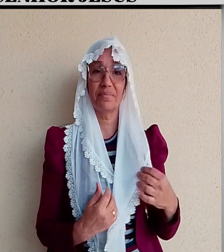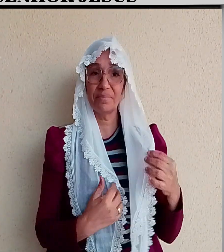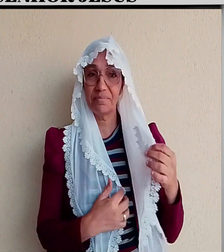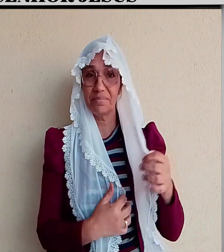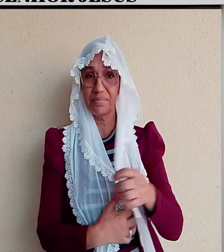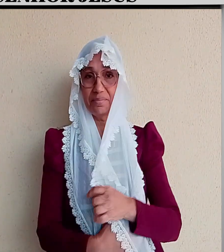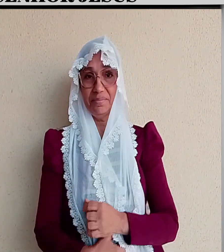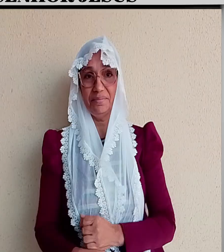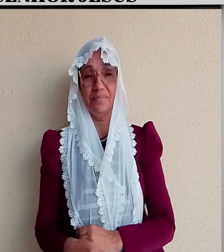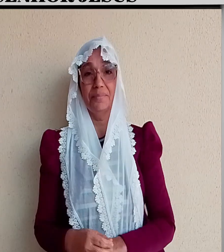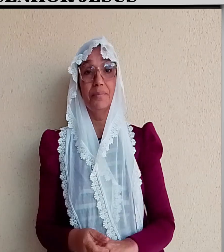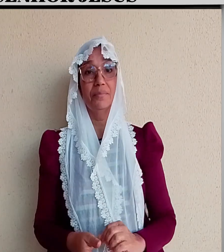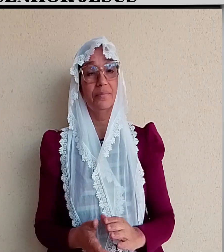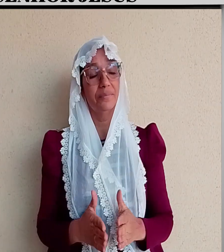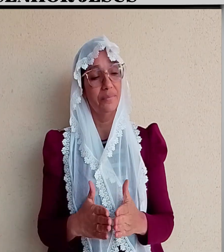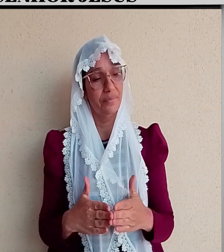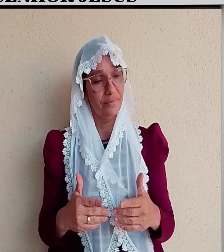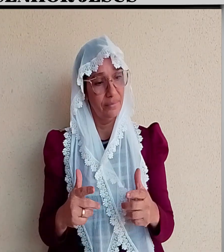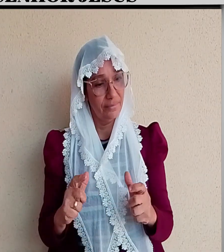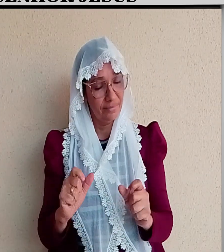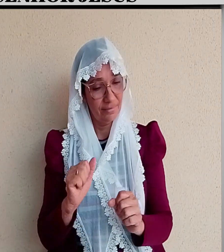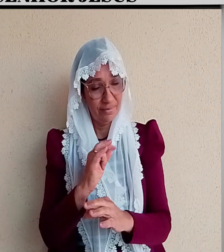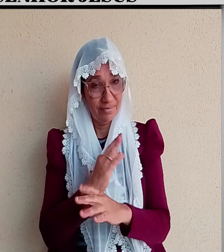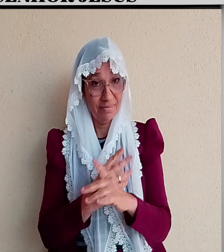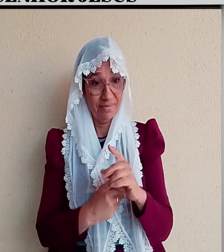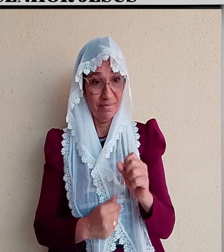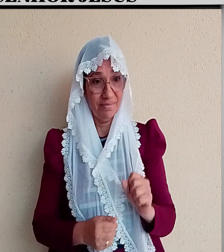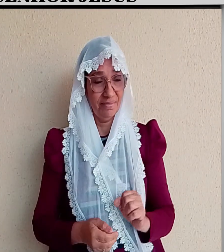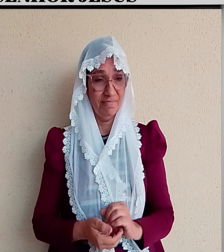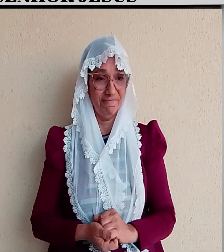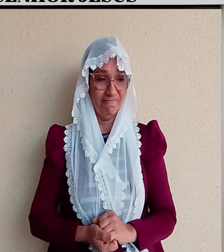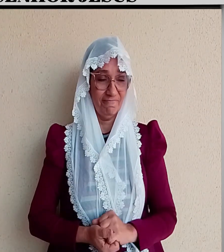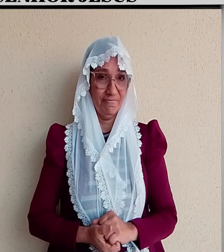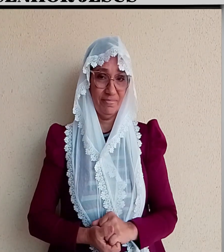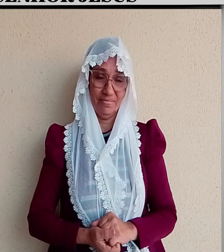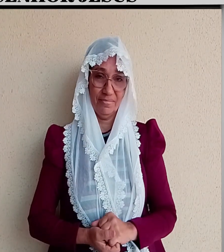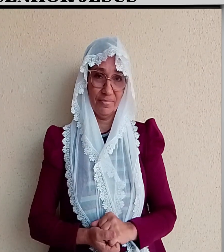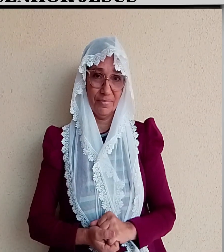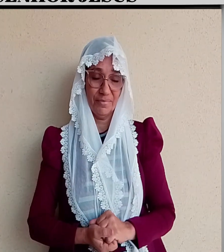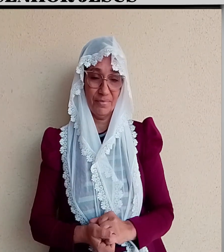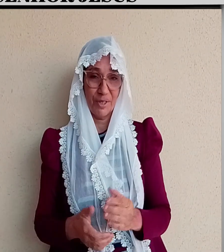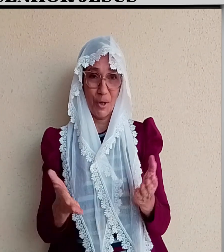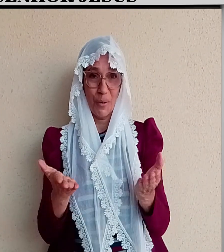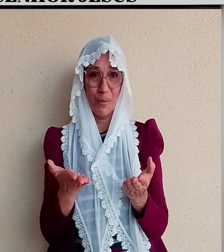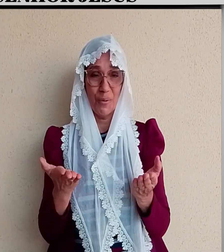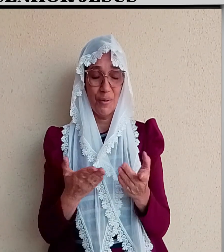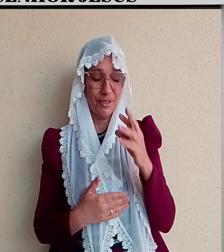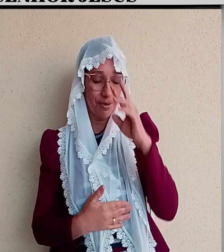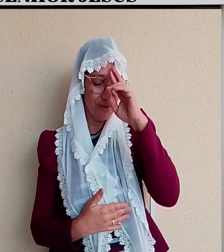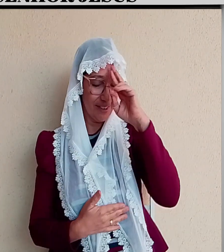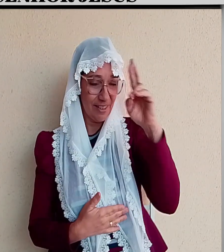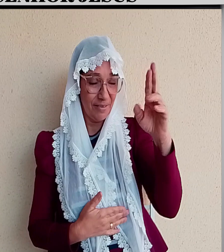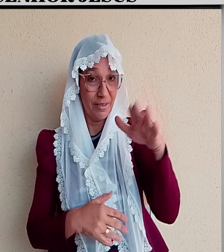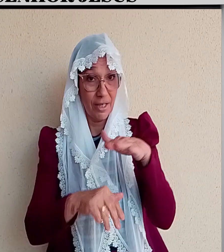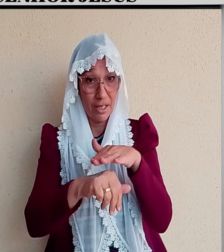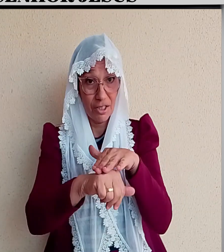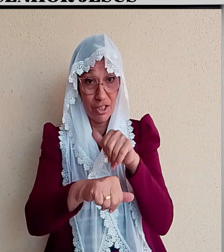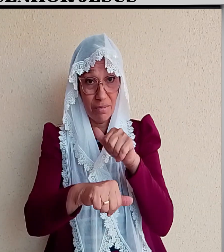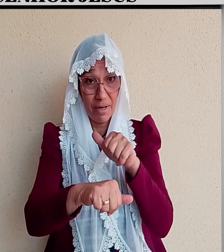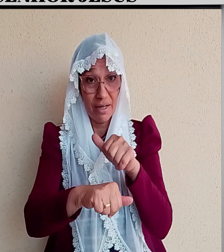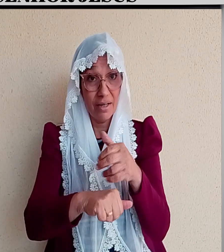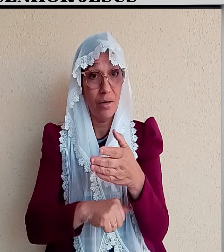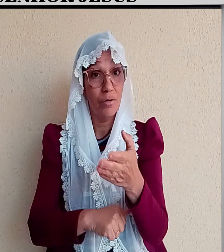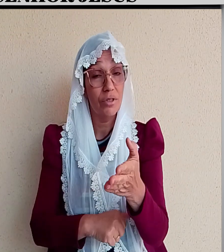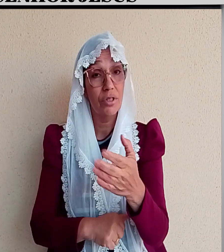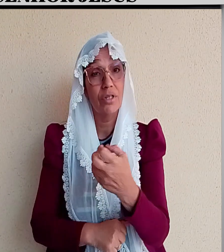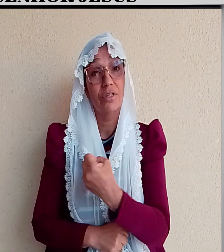Receba, aleluia, Jesus, a característica de João, de deitar no meu peito na madrugada, dobrar o joelho e as tuas lágrimas